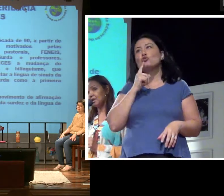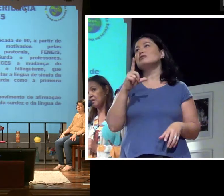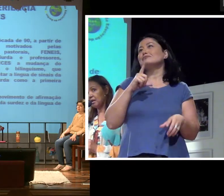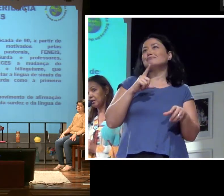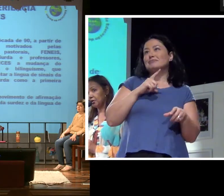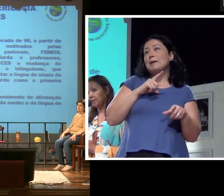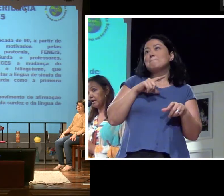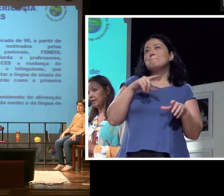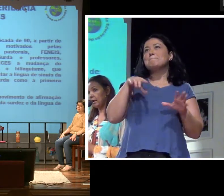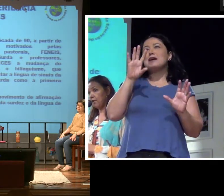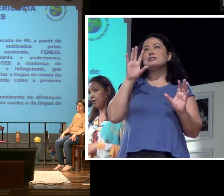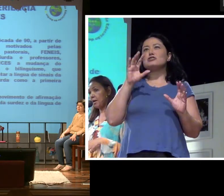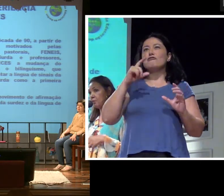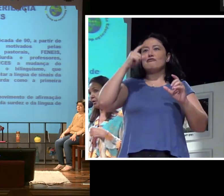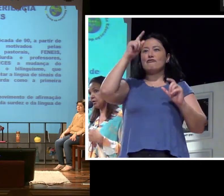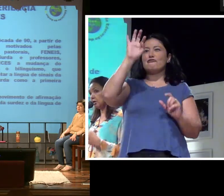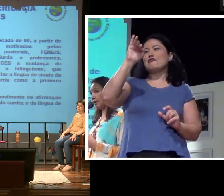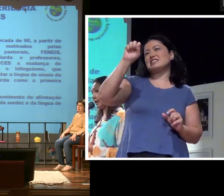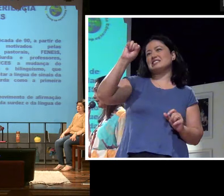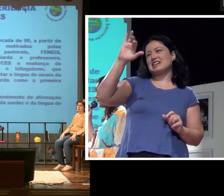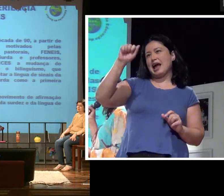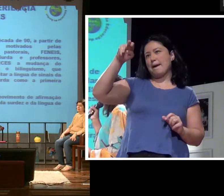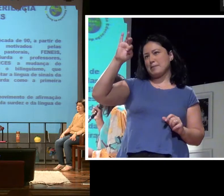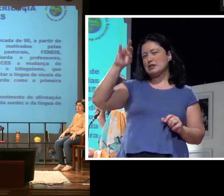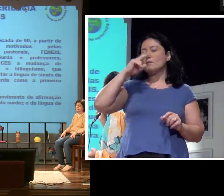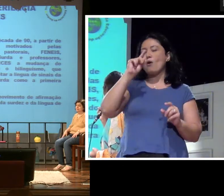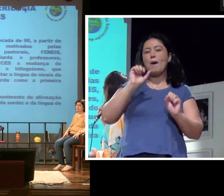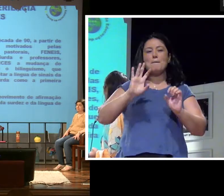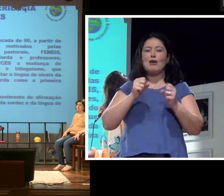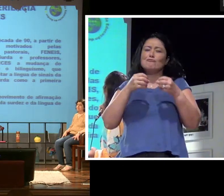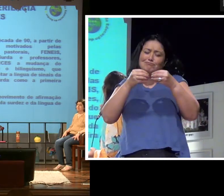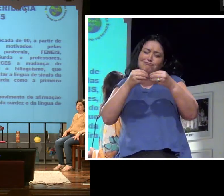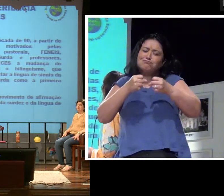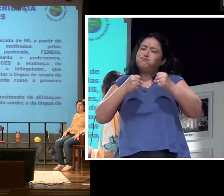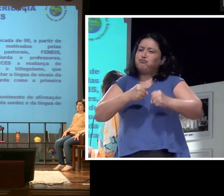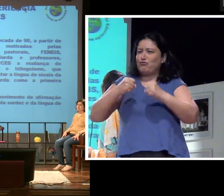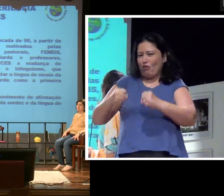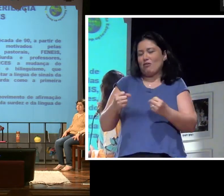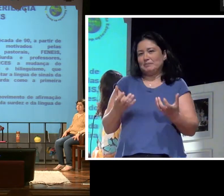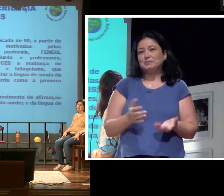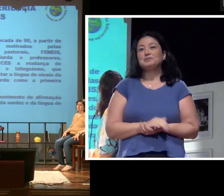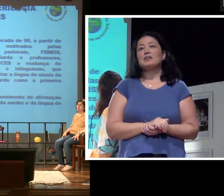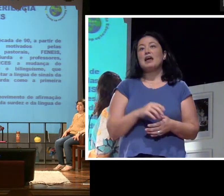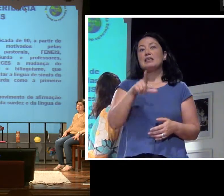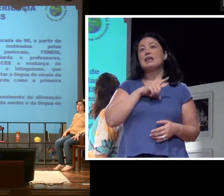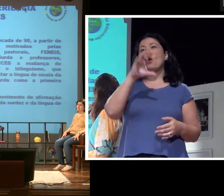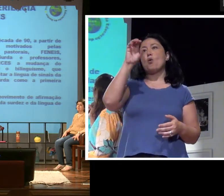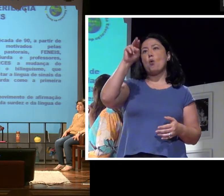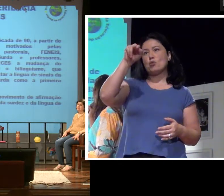até fisicamente, que é uma forma realmente de nos fortalecermos. A comunidade